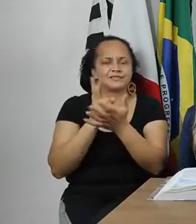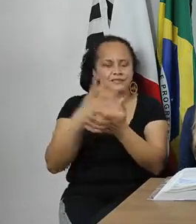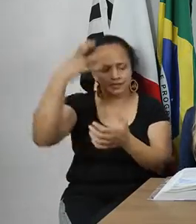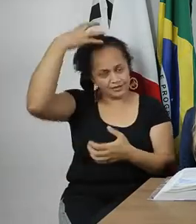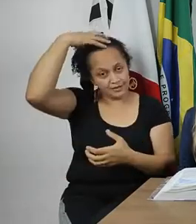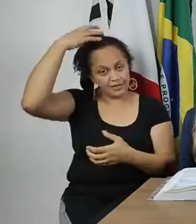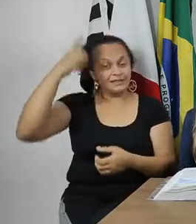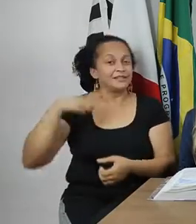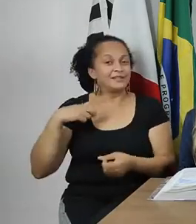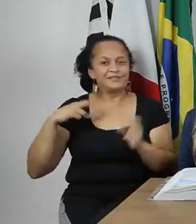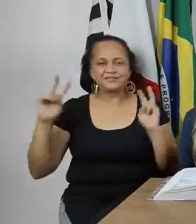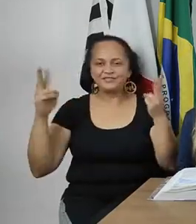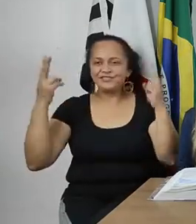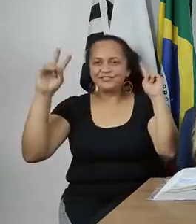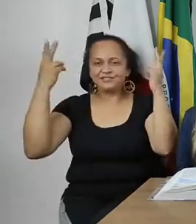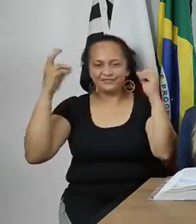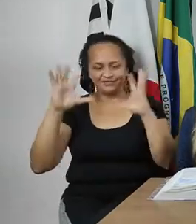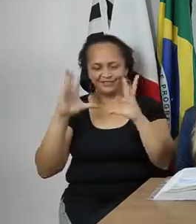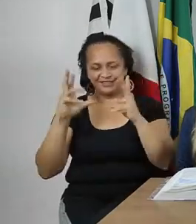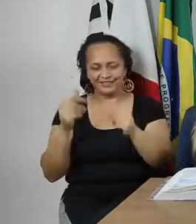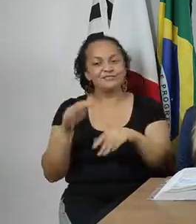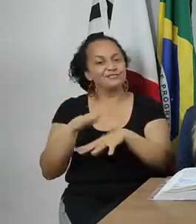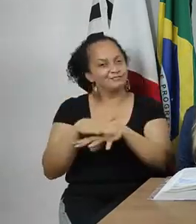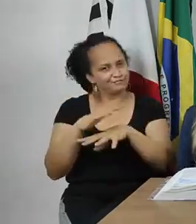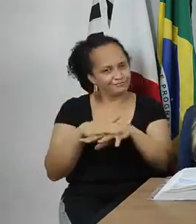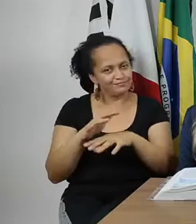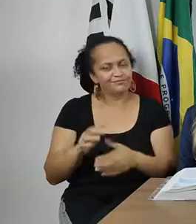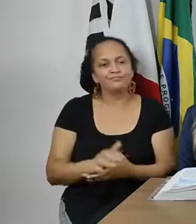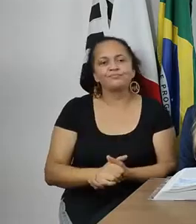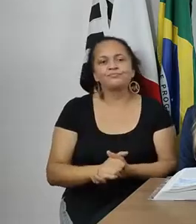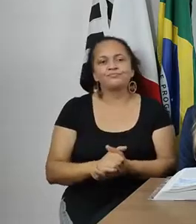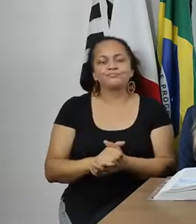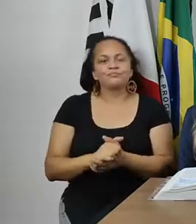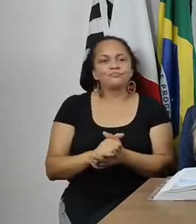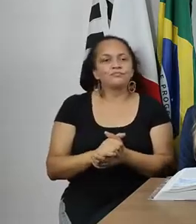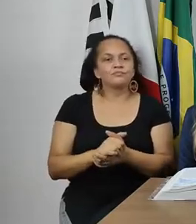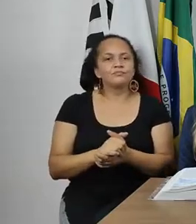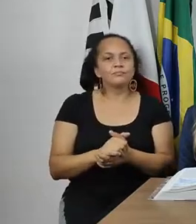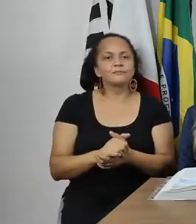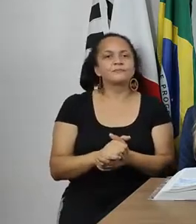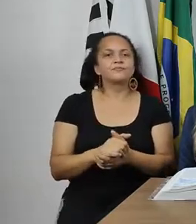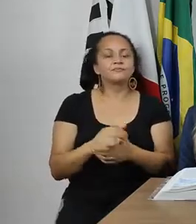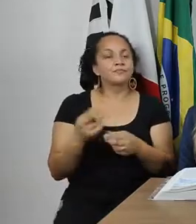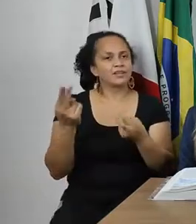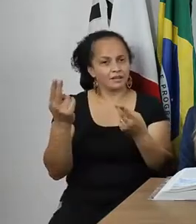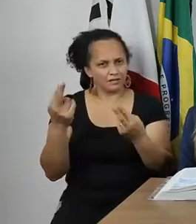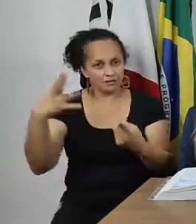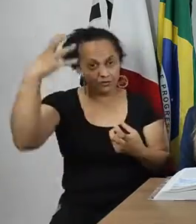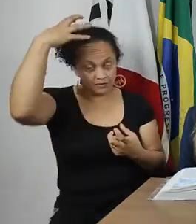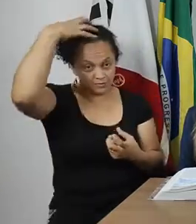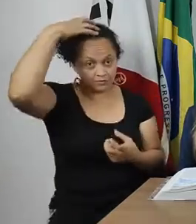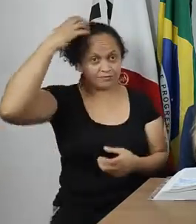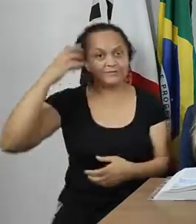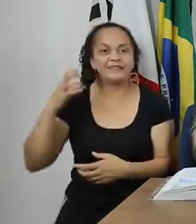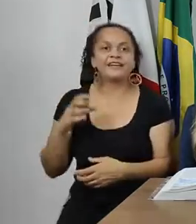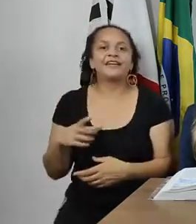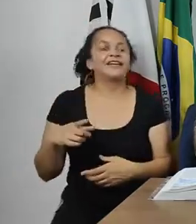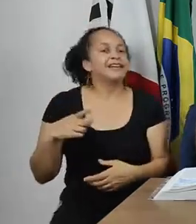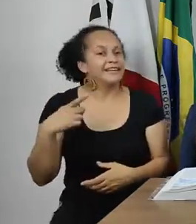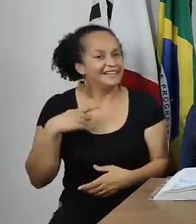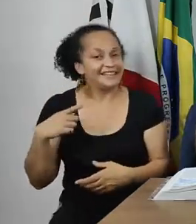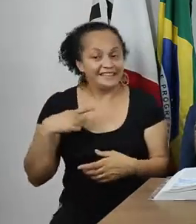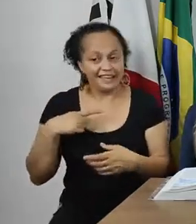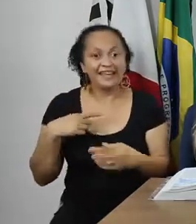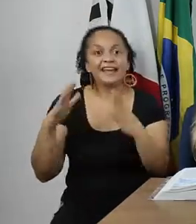que fez. Bem, como o rei Ezequias, dentro da igreja tem muitos cristãos igual a